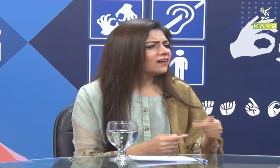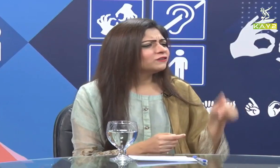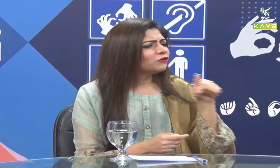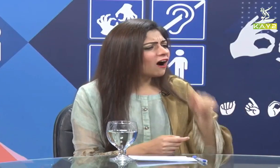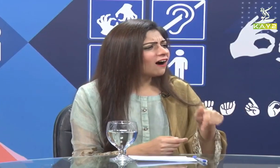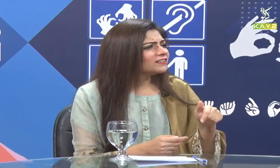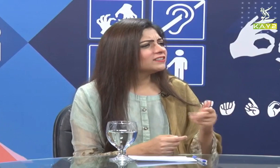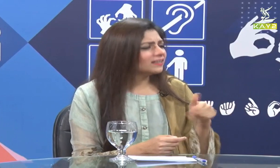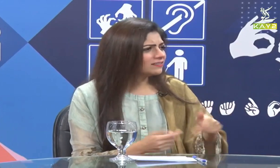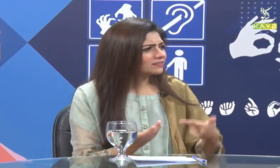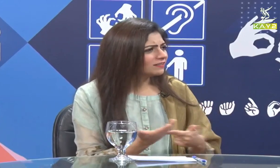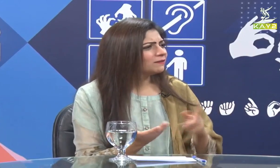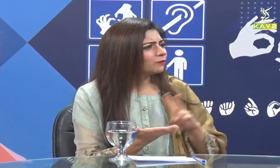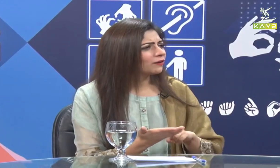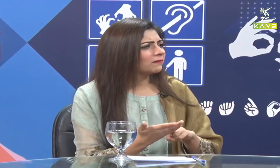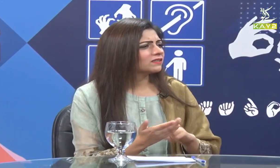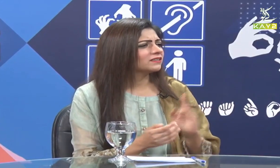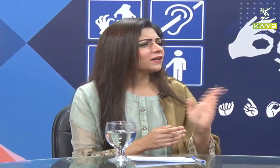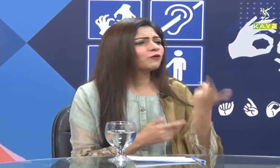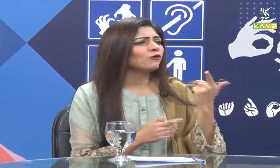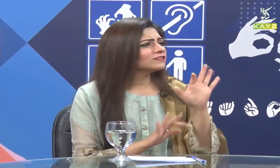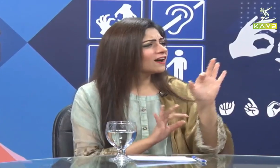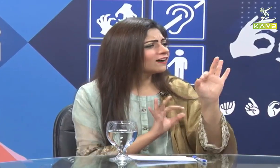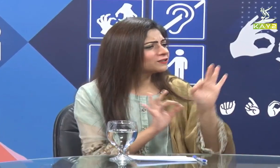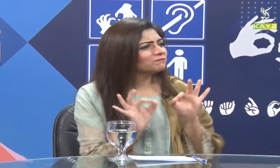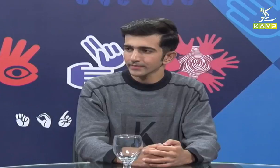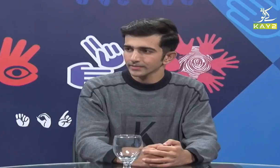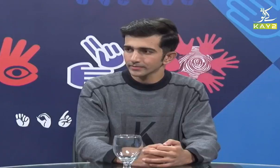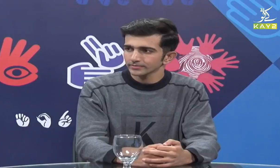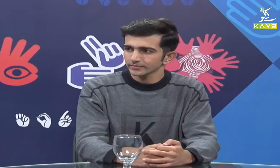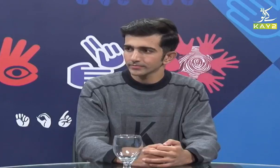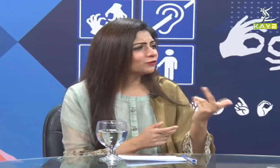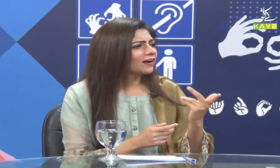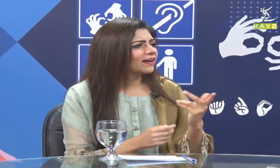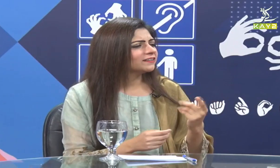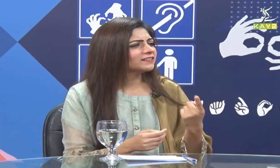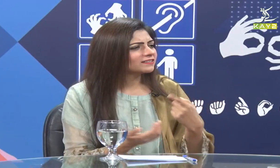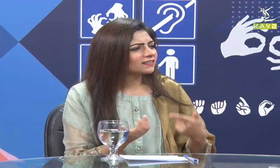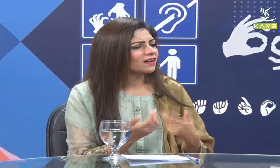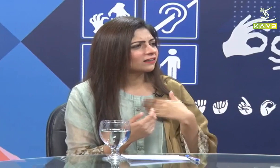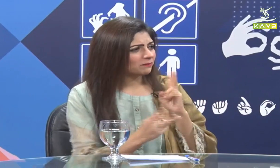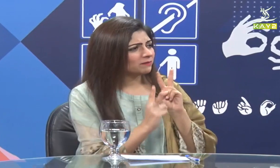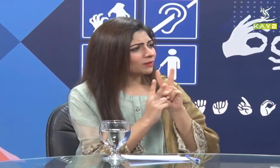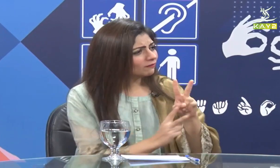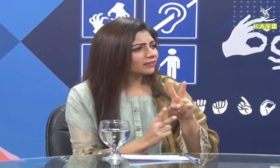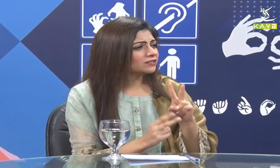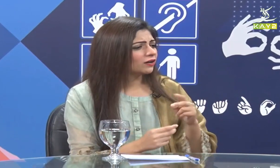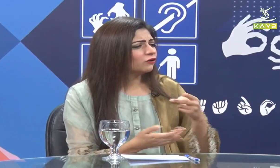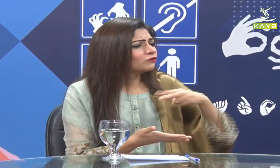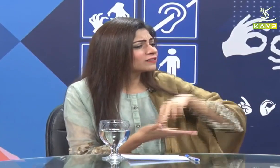तो आज इस टीवी प्रोग्राम के ज़रिए कौन सा आज बंदा चुना है जिसके साथ हमें मिलवाने जा रहे हो और उसका